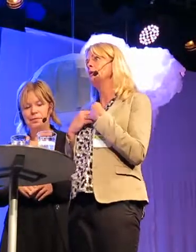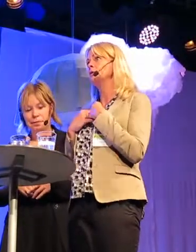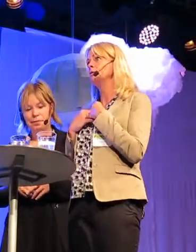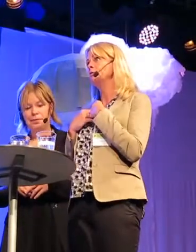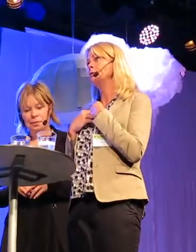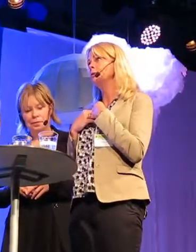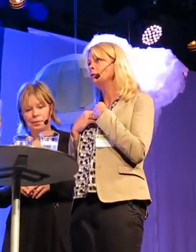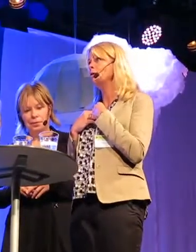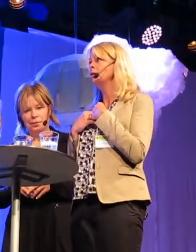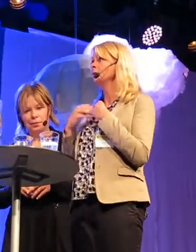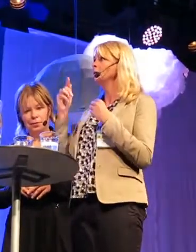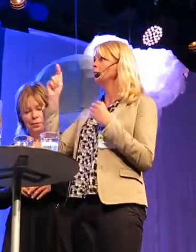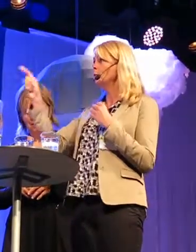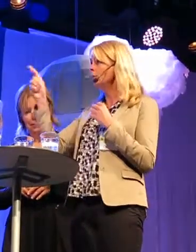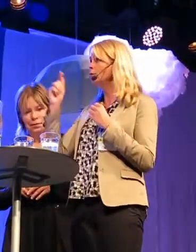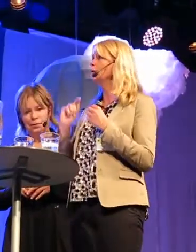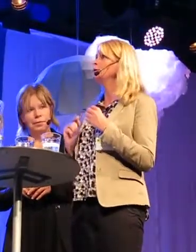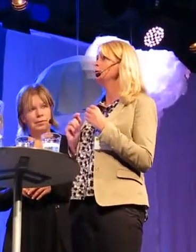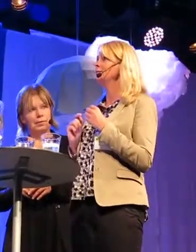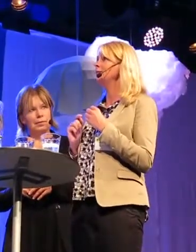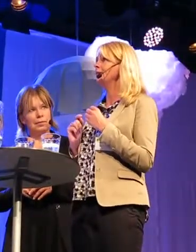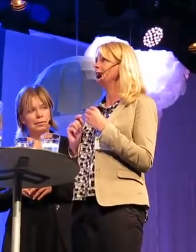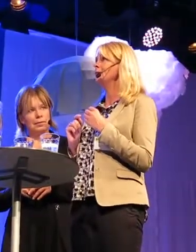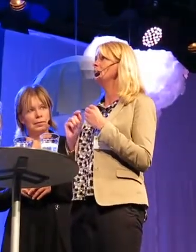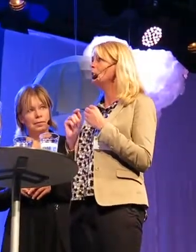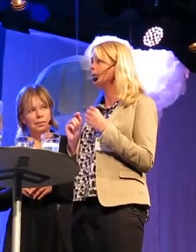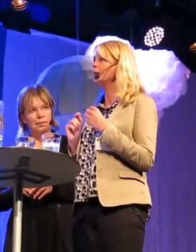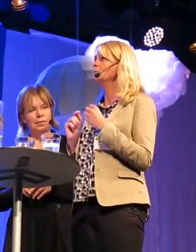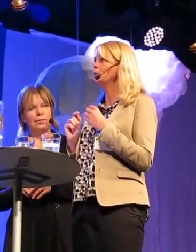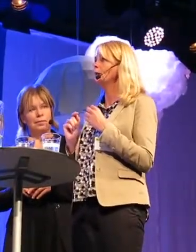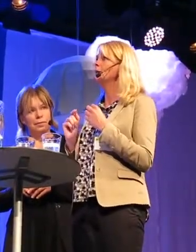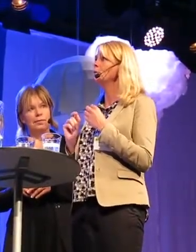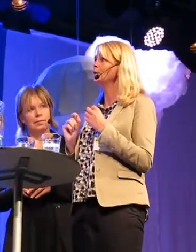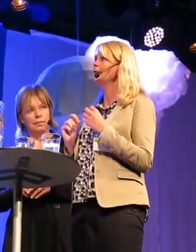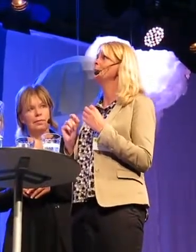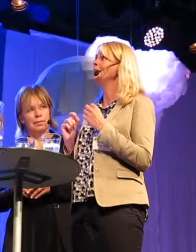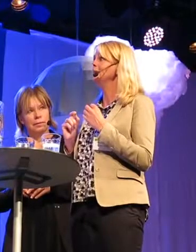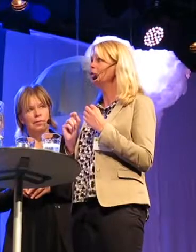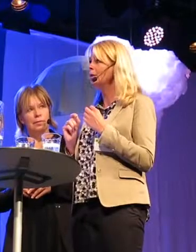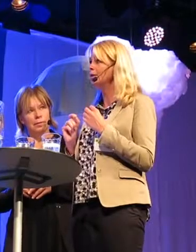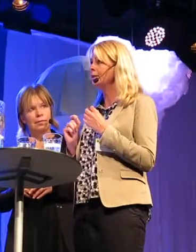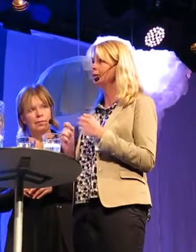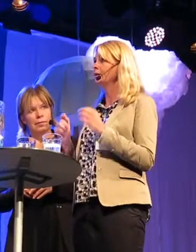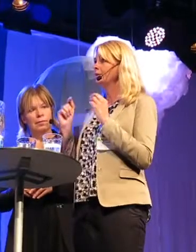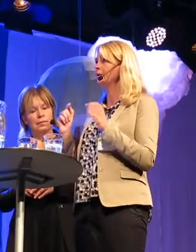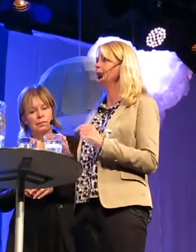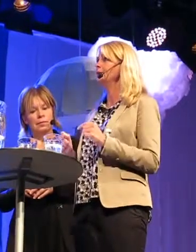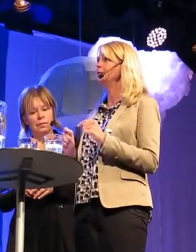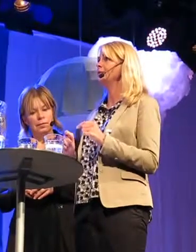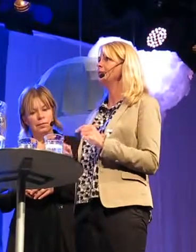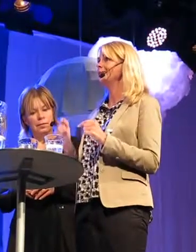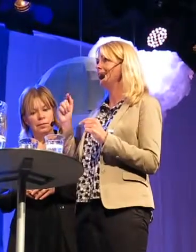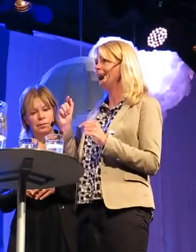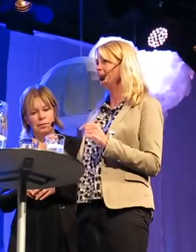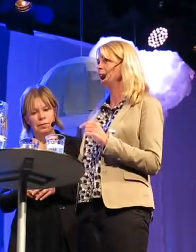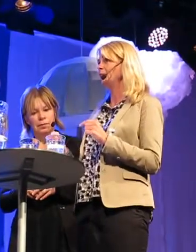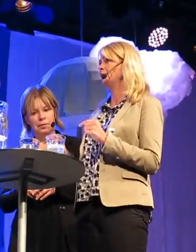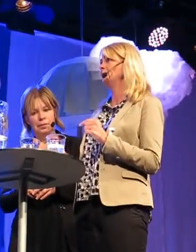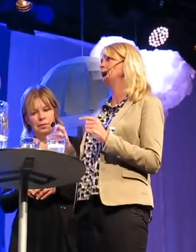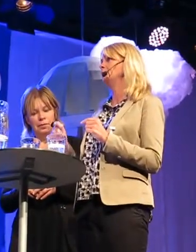Och då frågar jag som företag som också kommer att investera många, många, många miljarder. Vi har redan